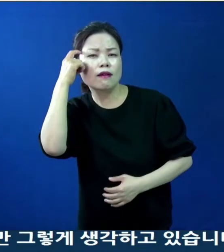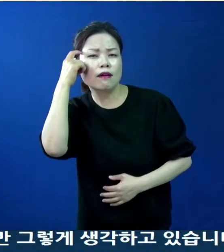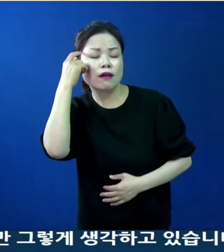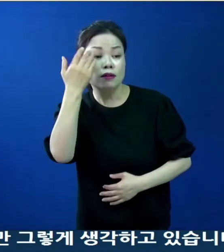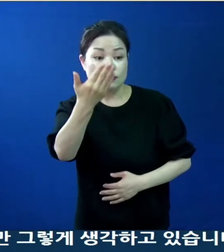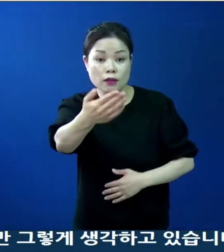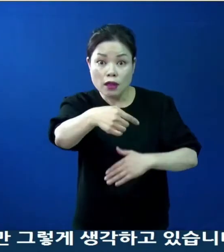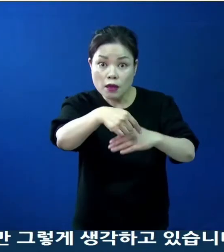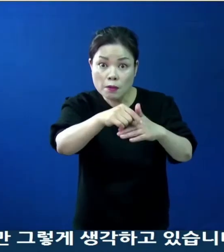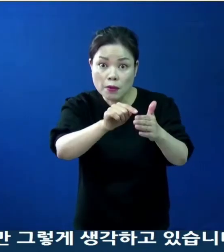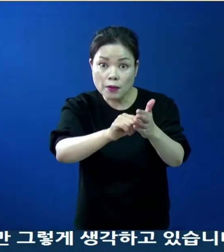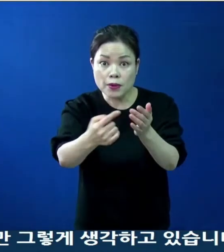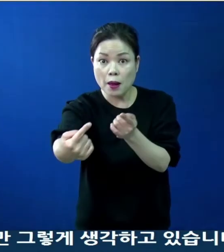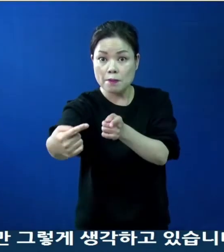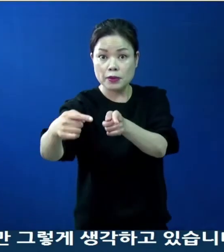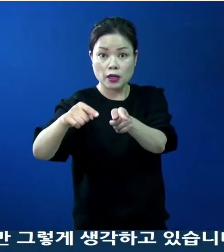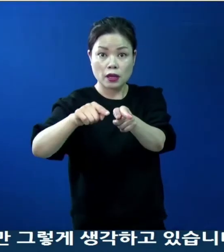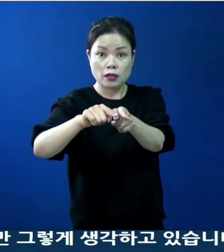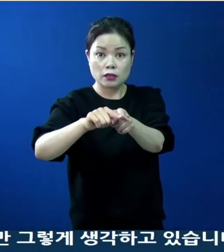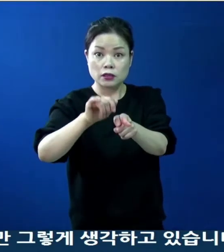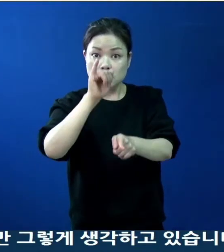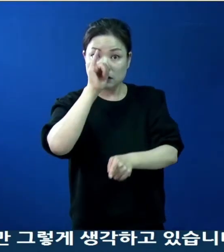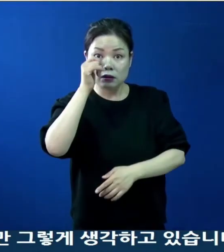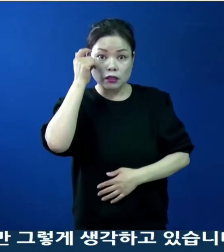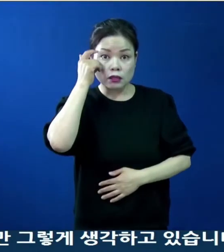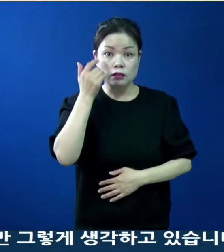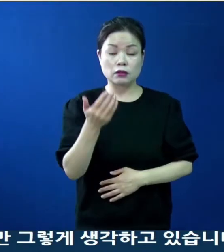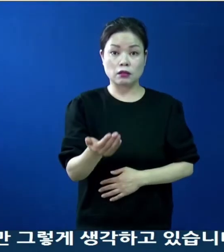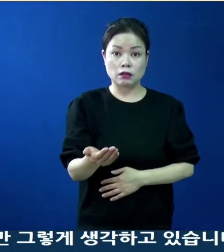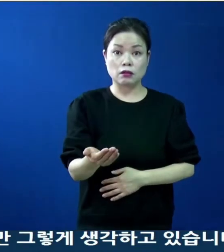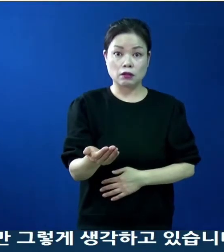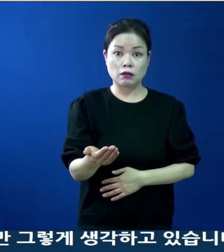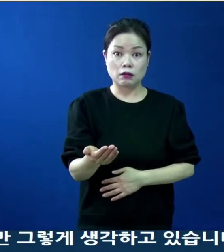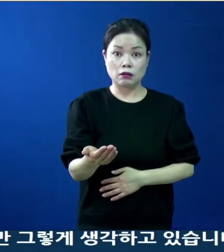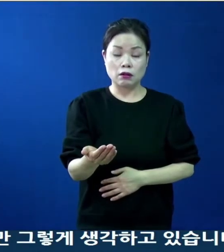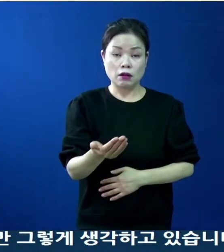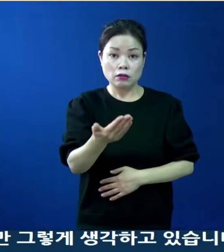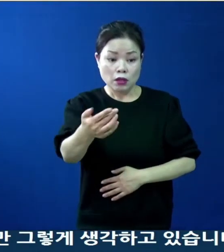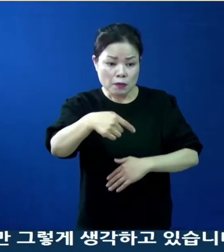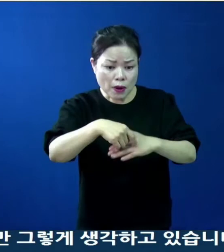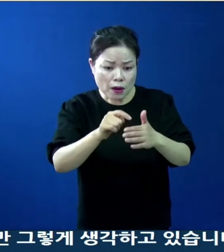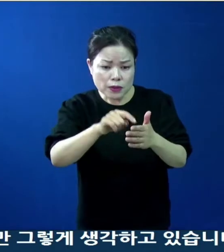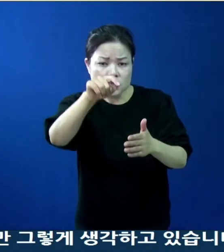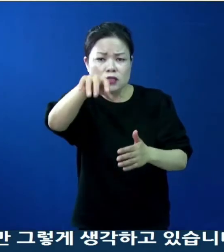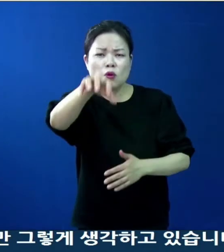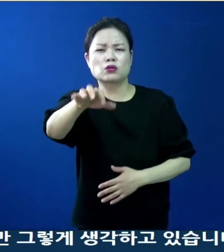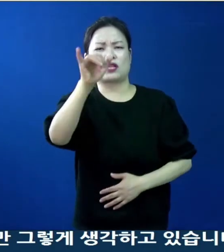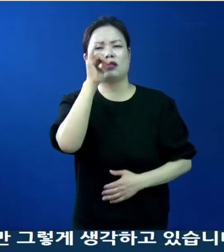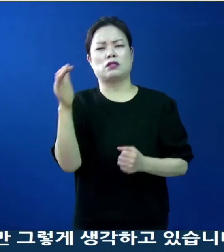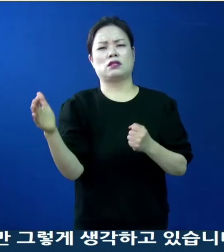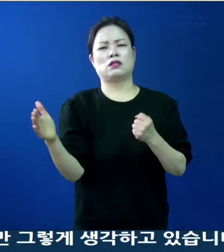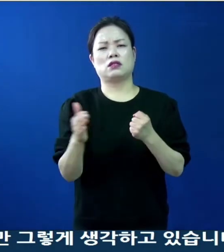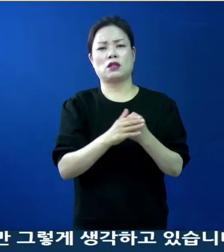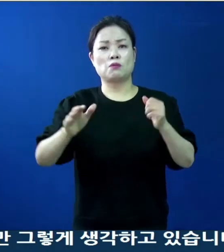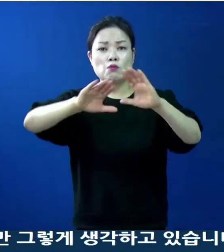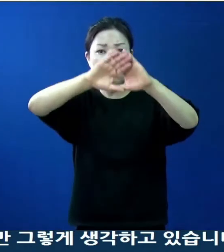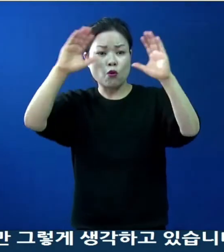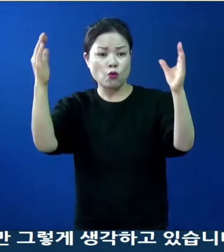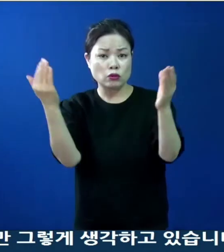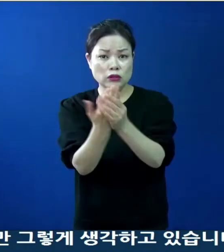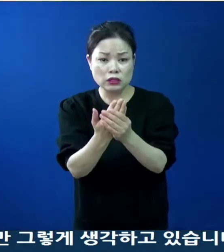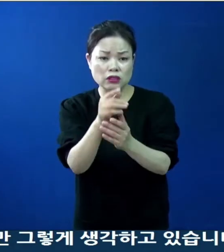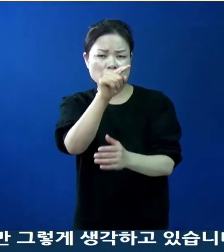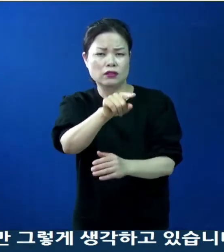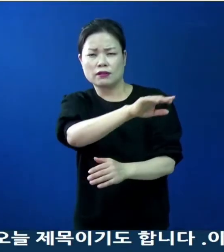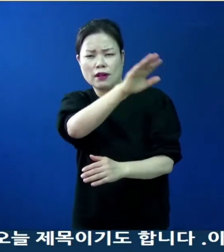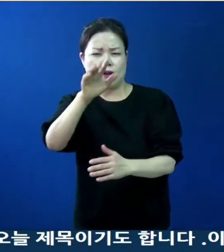내 마음이 너와 함께 있었다는 겁니다. 내 마음이 그곳에 있어서 네가 하고 있는 모든 것들